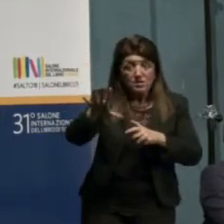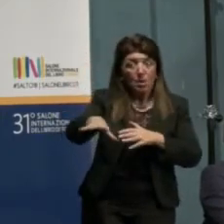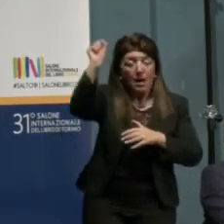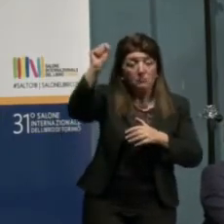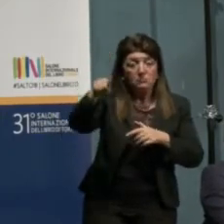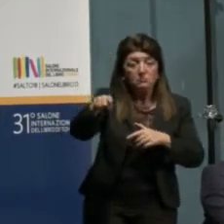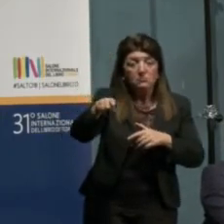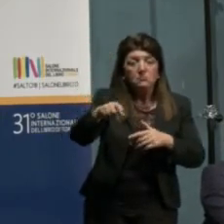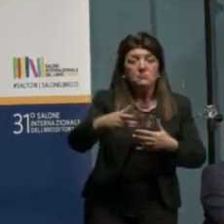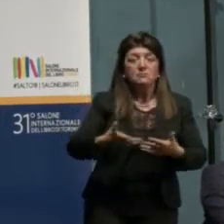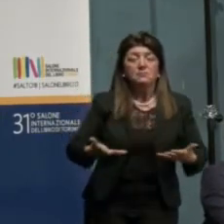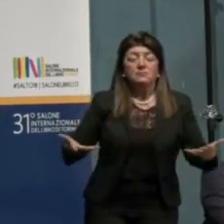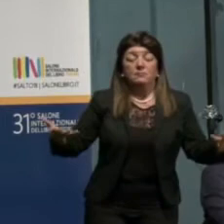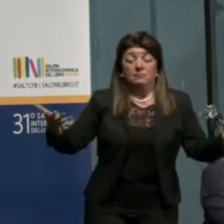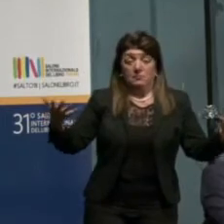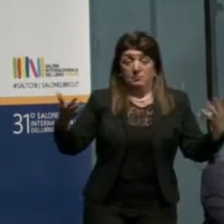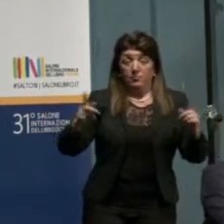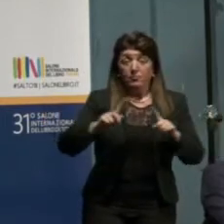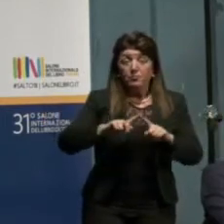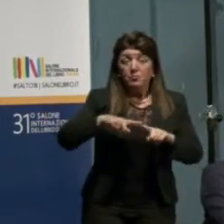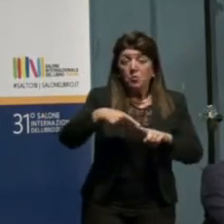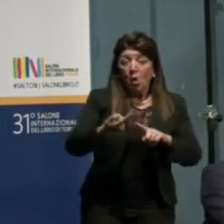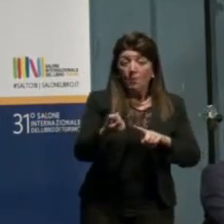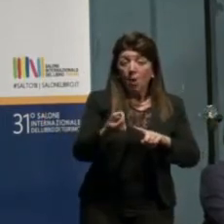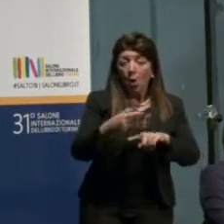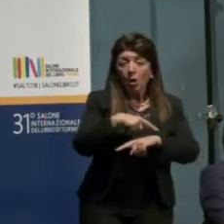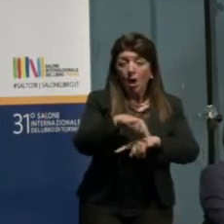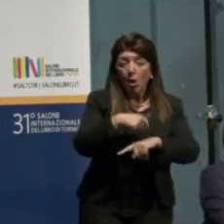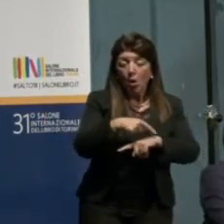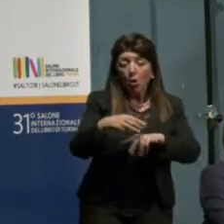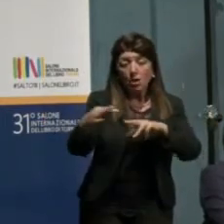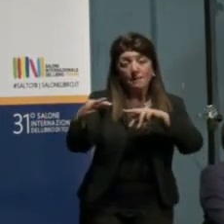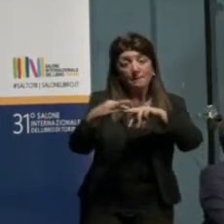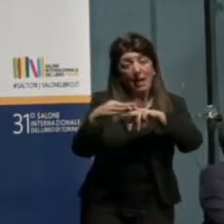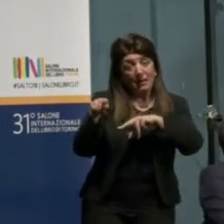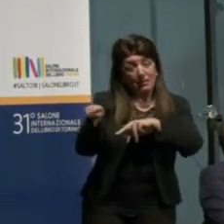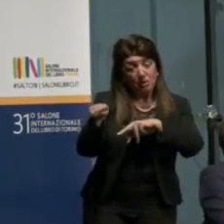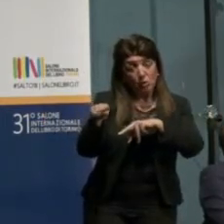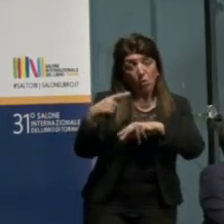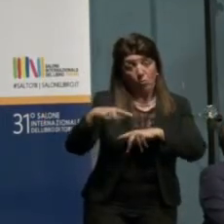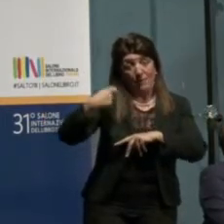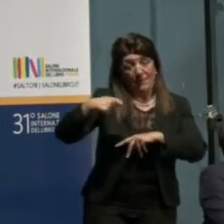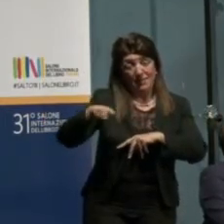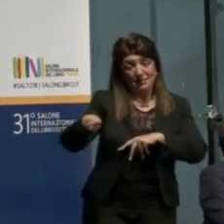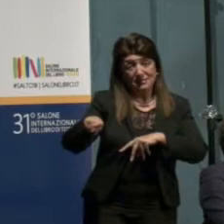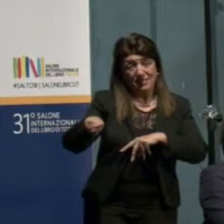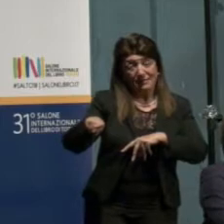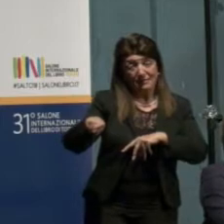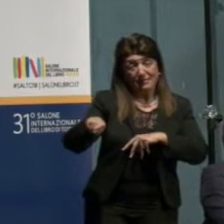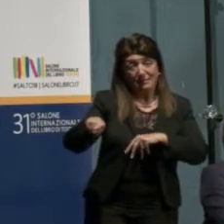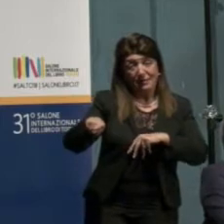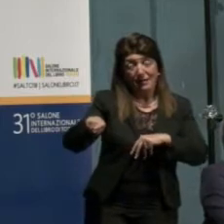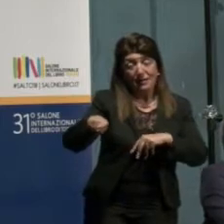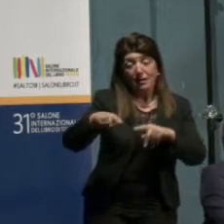il dopo qualche ora il marito loft che appunto il presidente il figlio di tre anni sono stati liberati